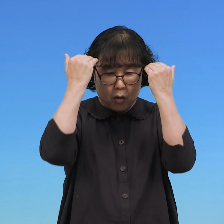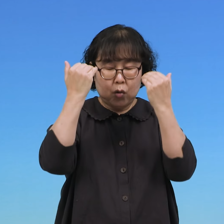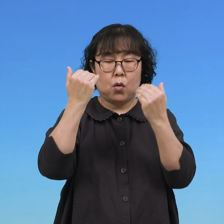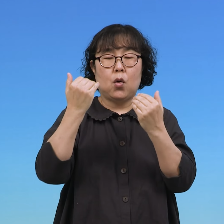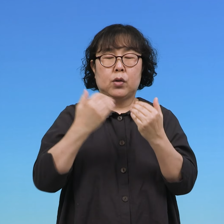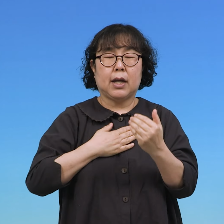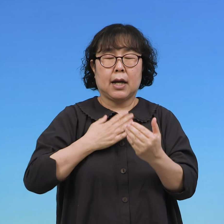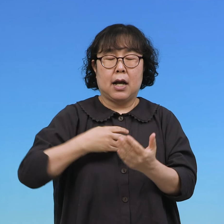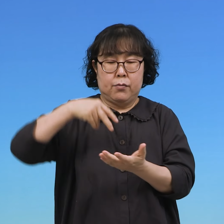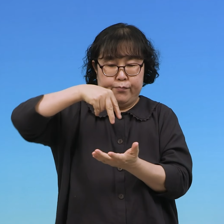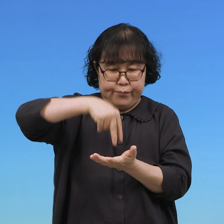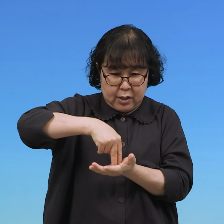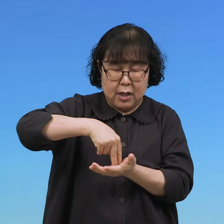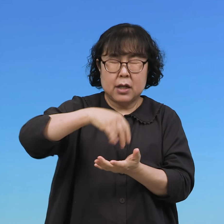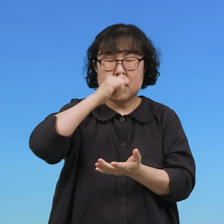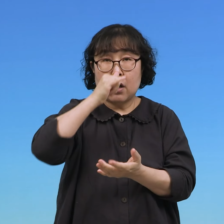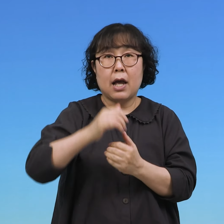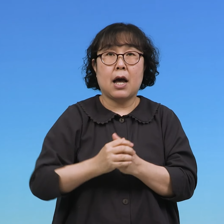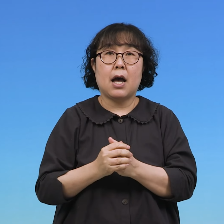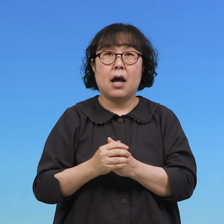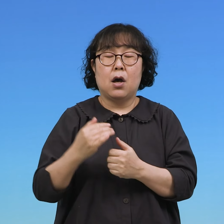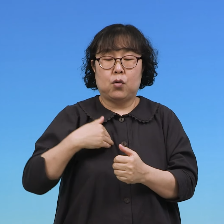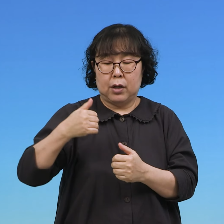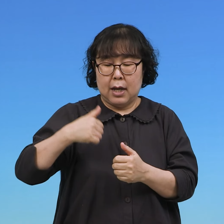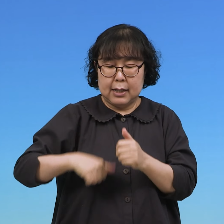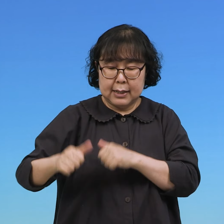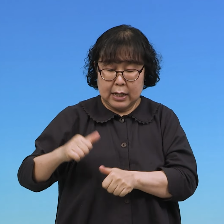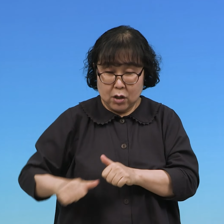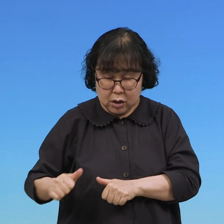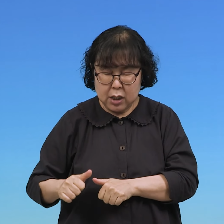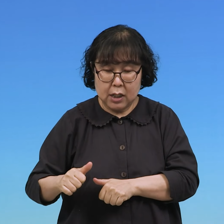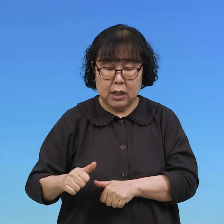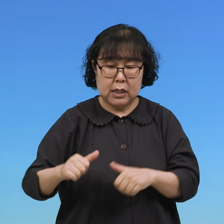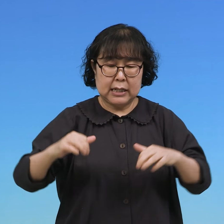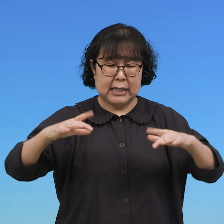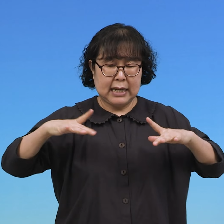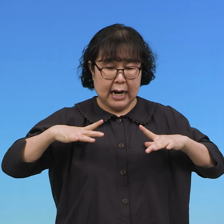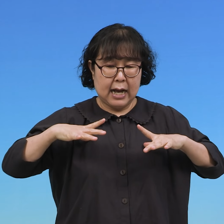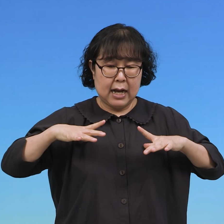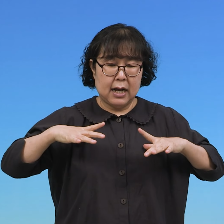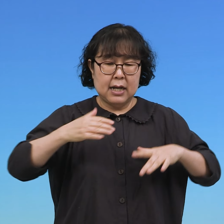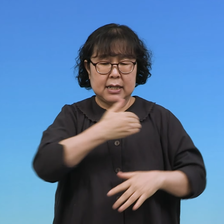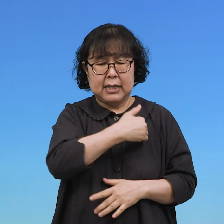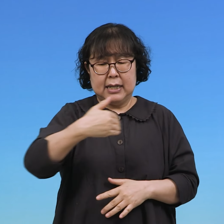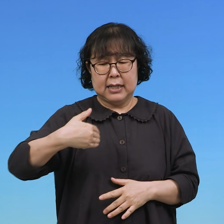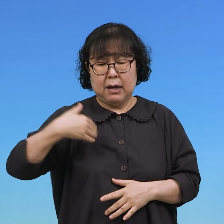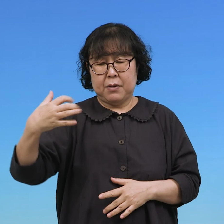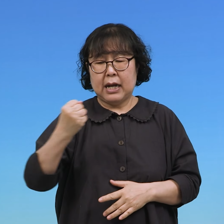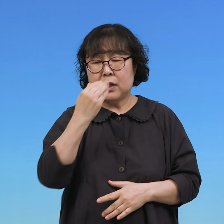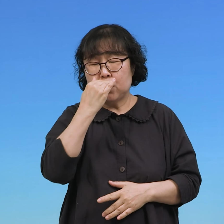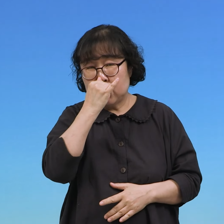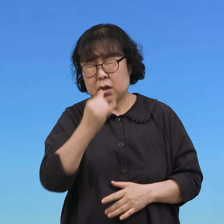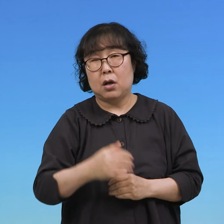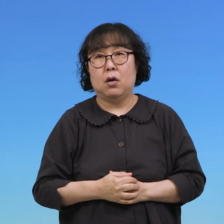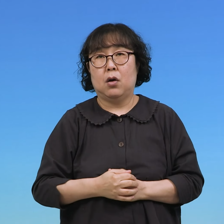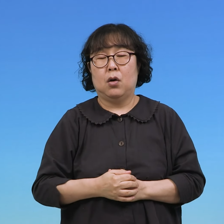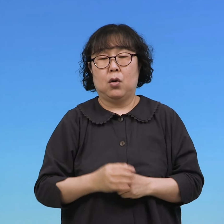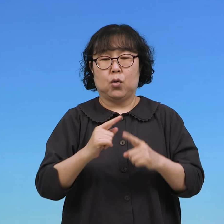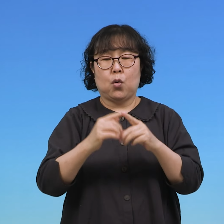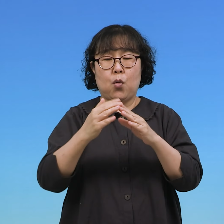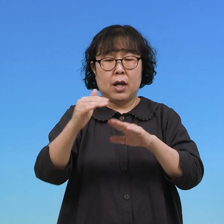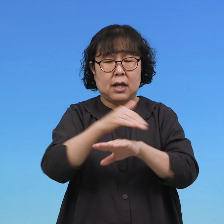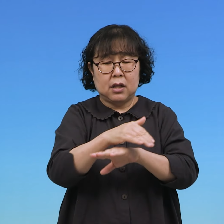자리매김을 해야 우리 자녀 세대가 긍지를 느낄 수 있는 거 아닙니까? 내 교회 다니는 게 창피해서 못 다니겠다고.